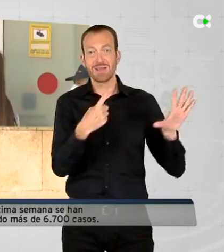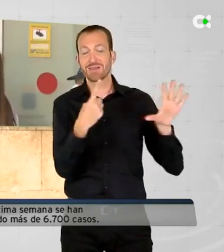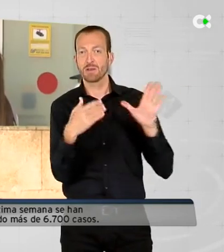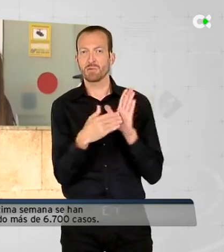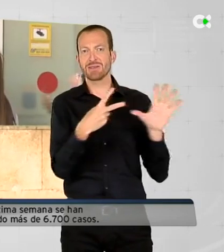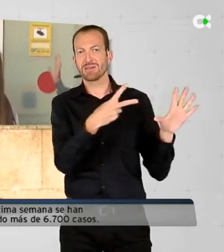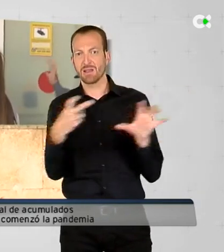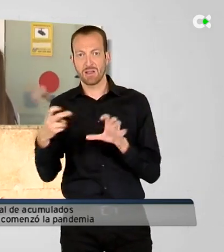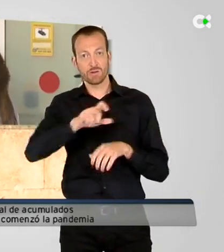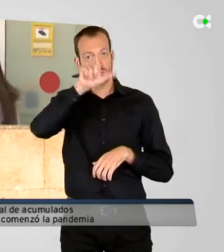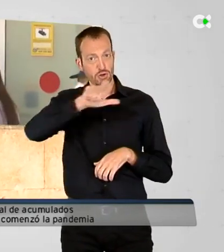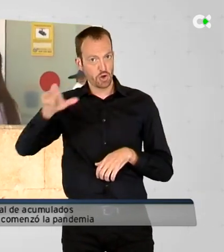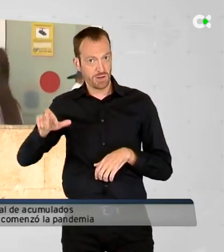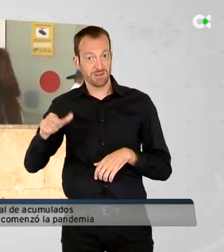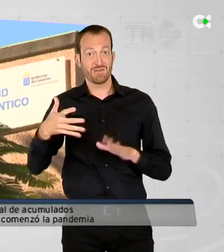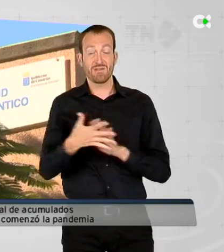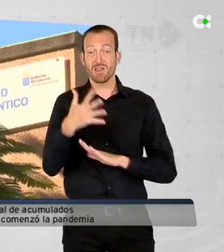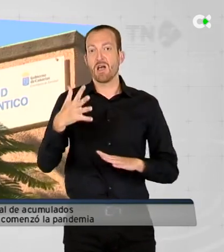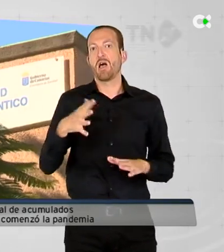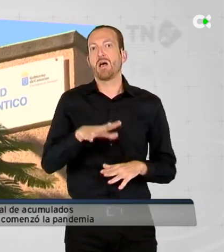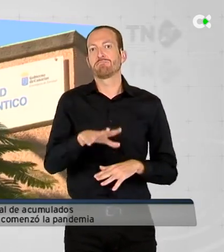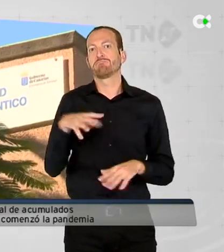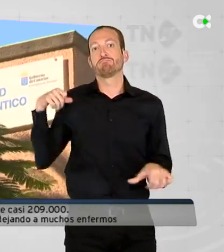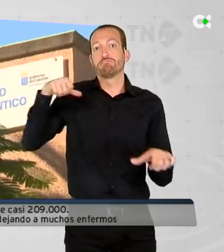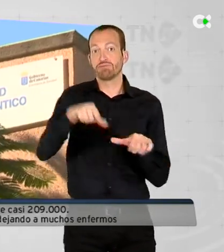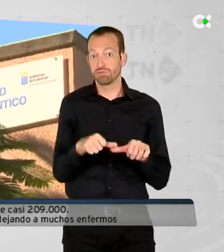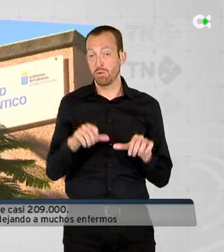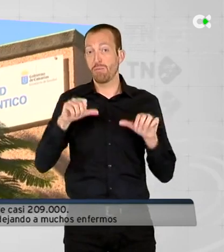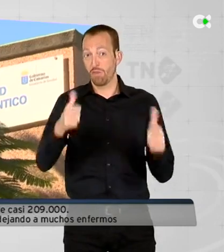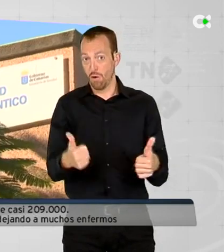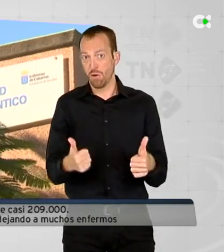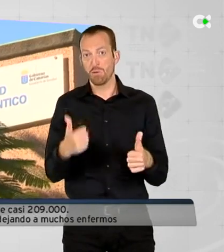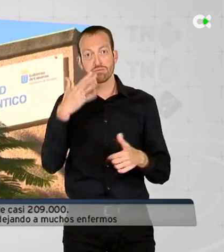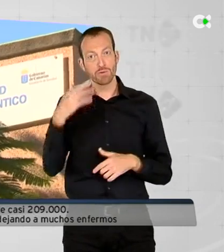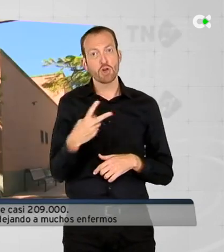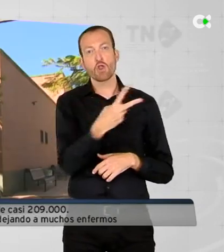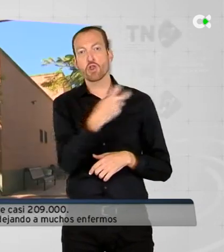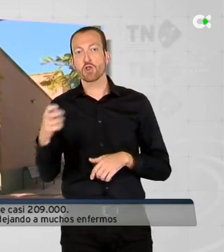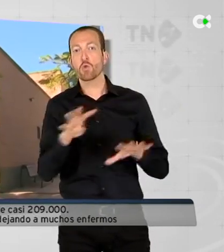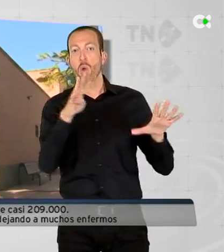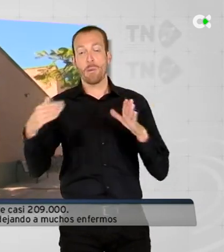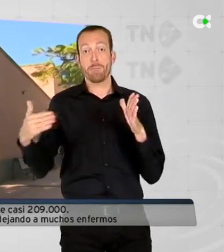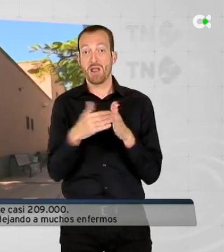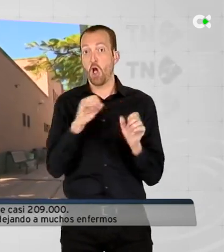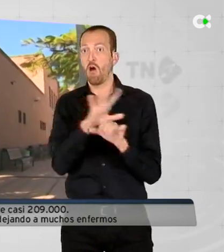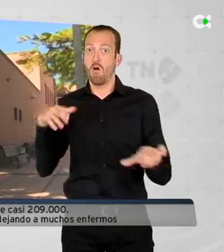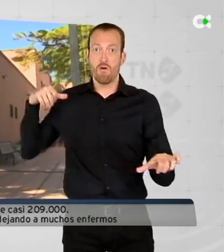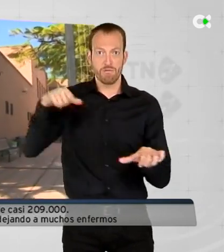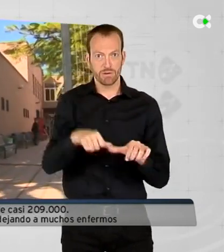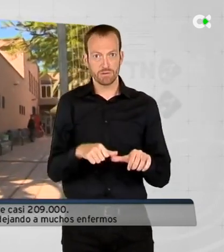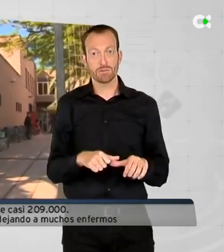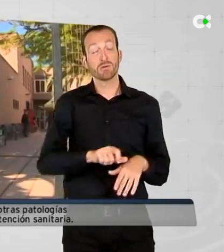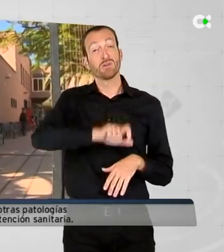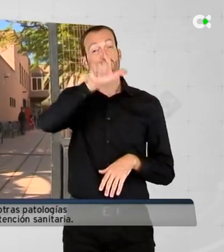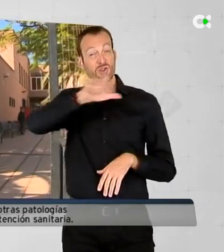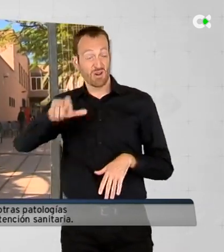casos el total de acumulados desde que comenzó la pandemia es de casi 209.000 el COVID está dejando a muchos